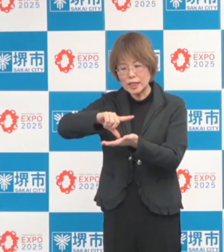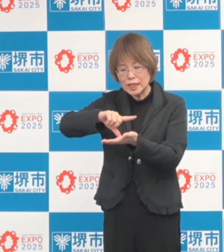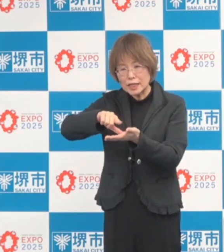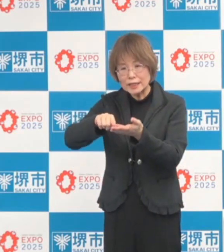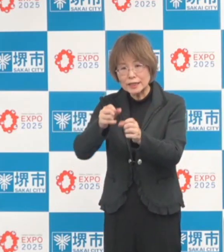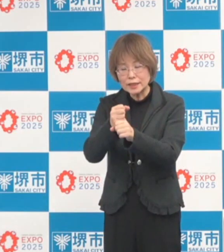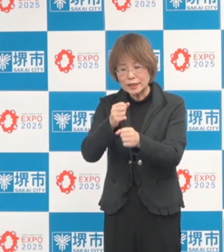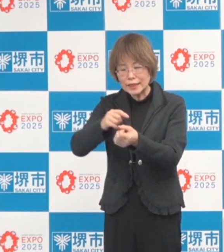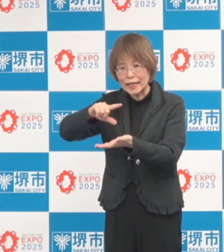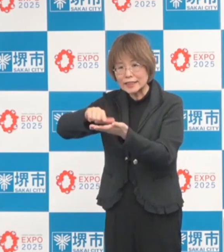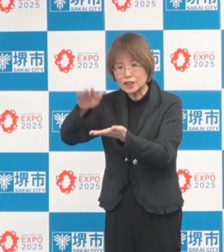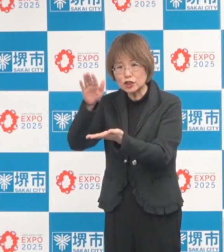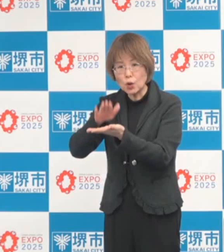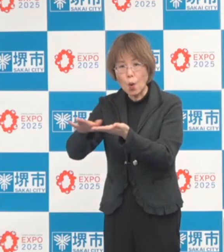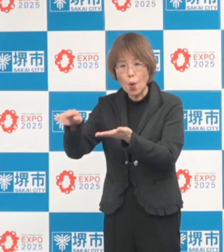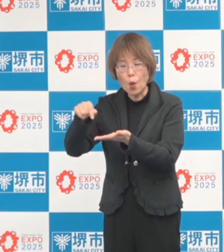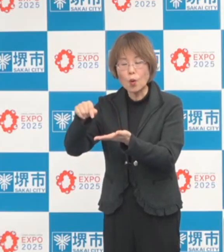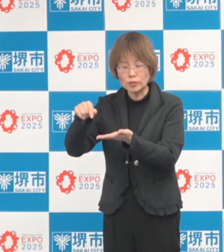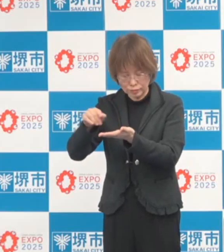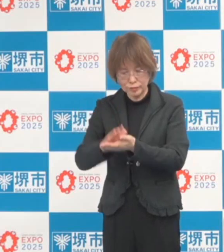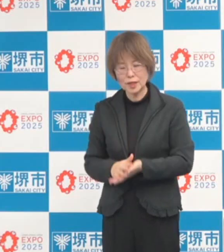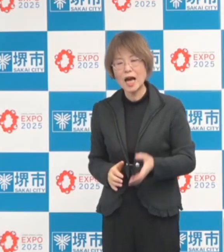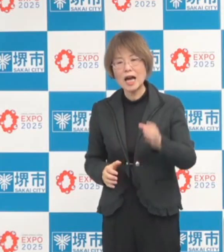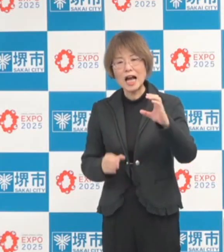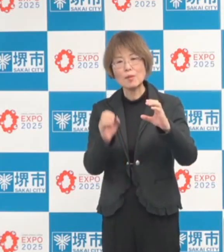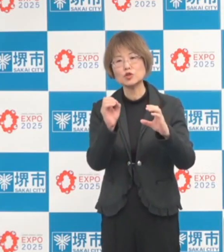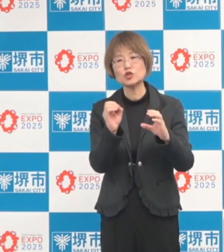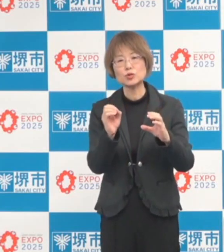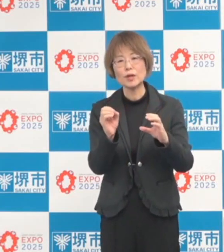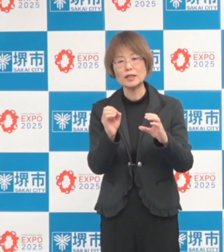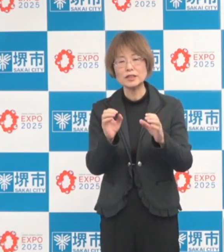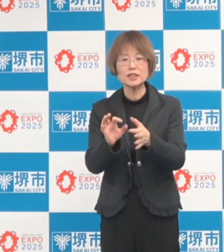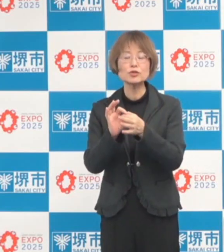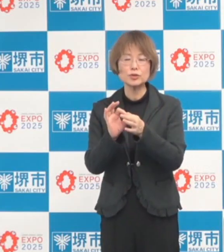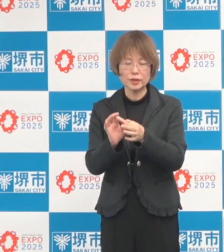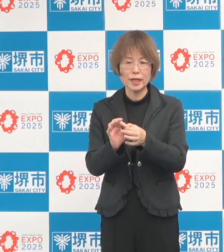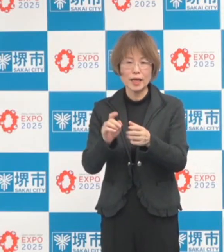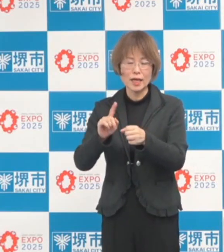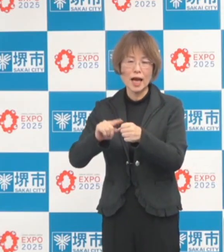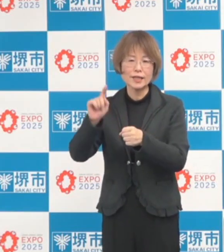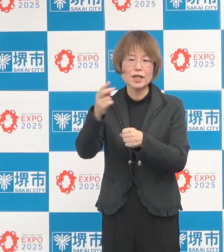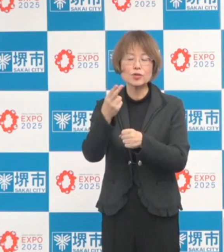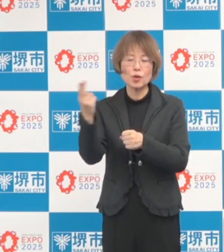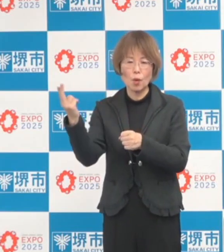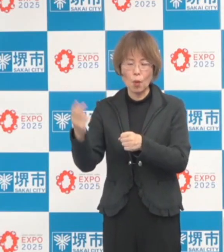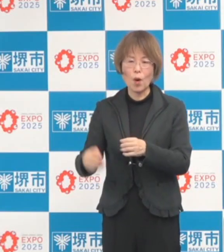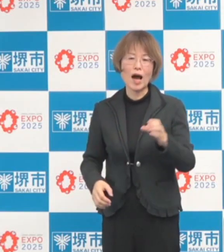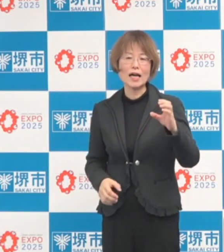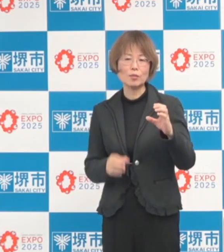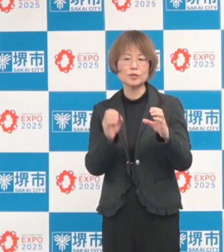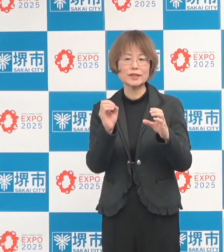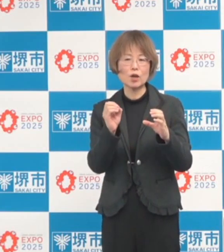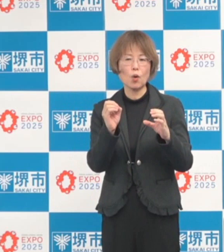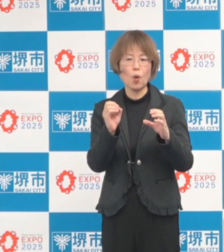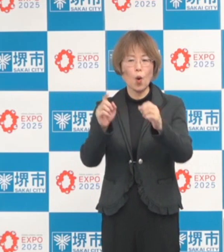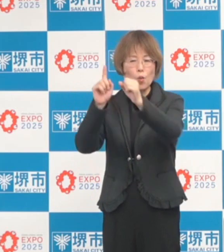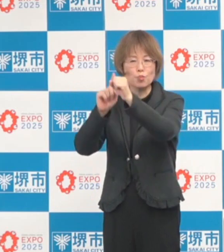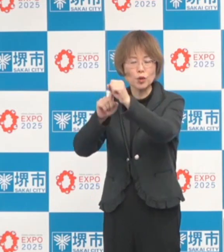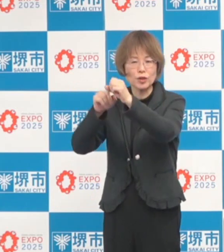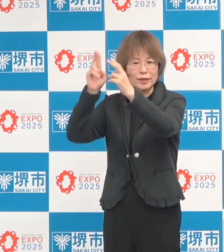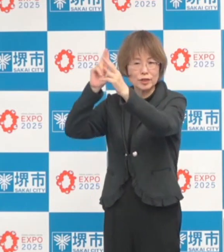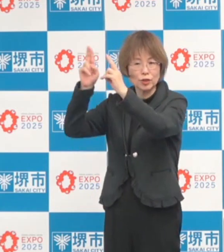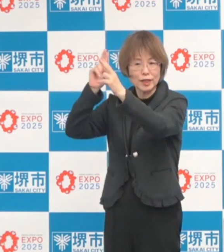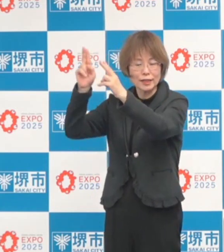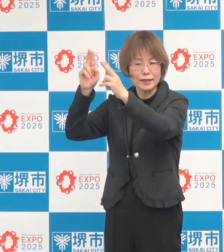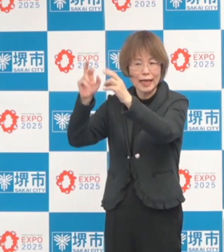つきましては、対象エリアのカーボンニュートラルの実現に向けて、来年度はゼロエネルギータウンを手掛ける事業者に設計費用の